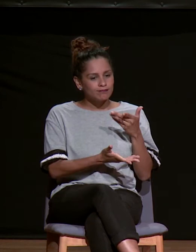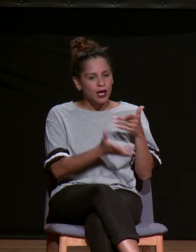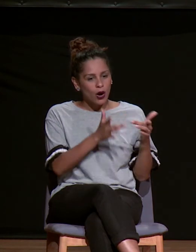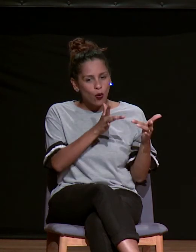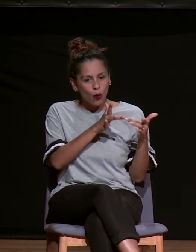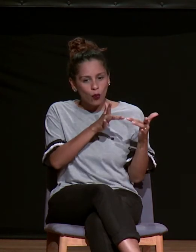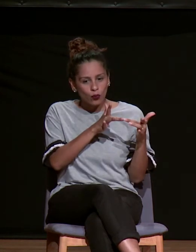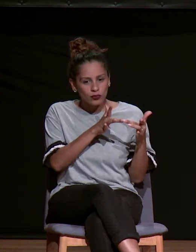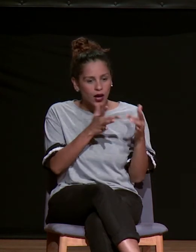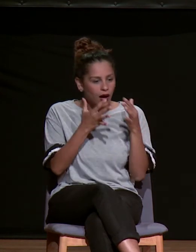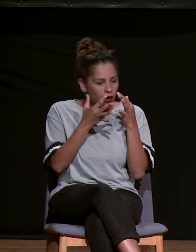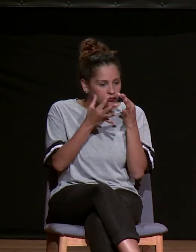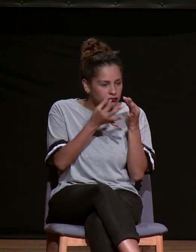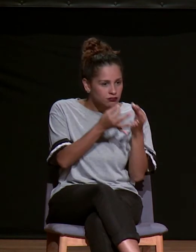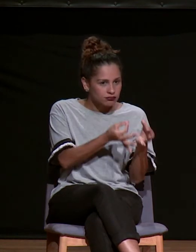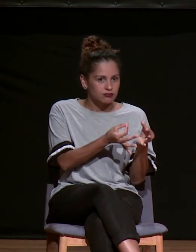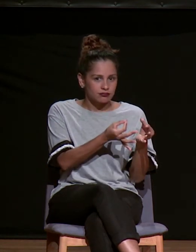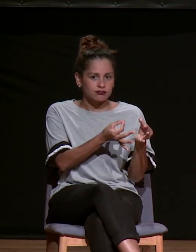Tem uma.